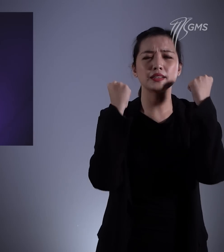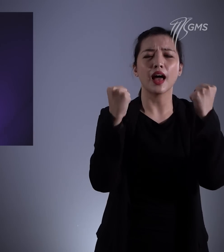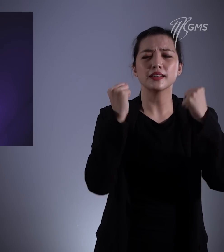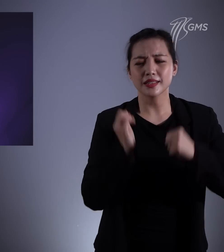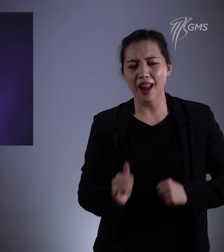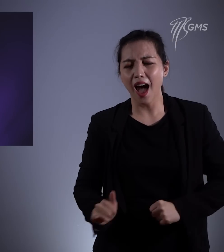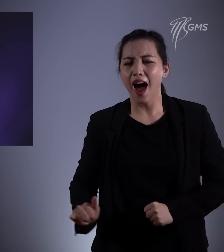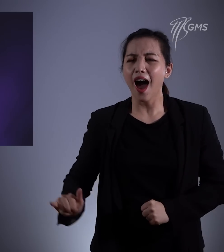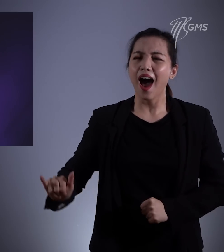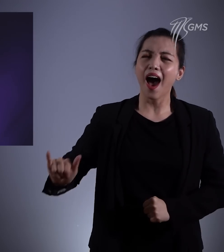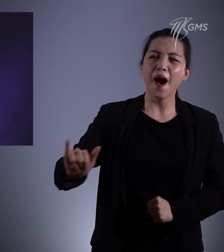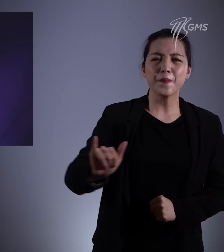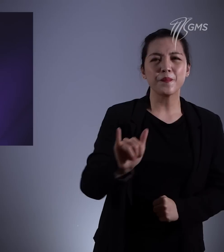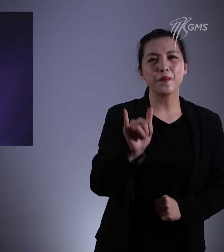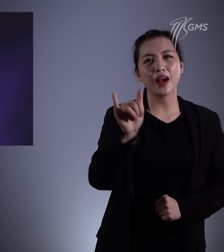berkuasa